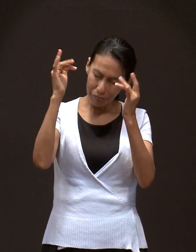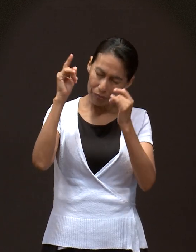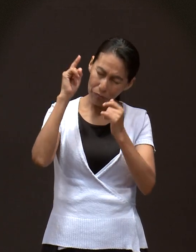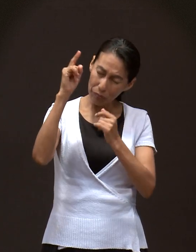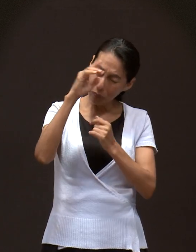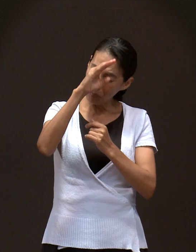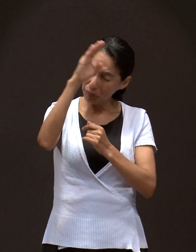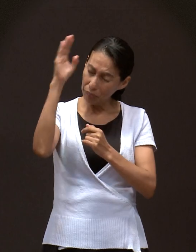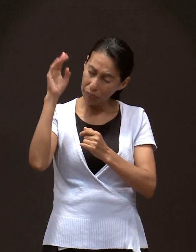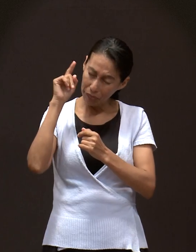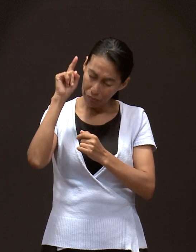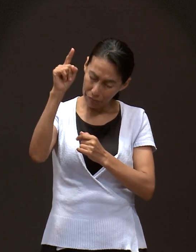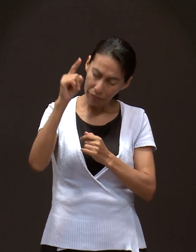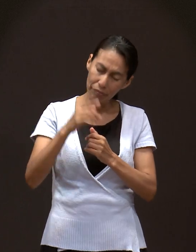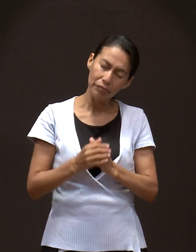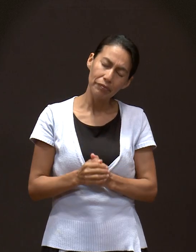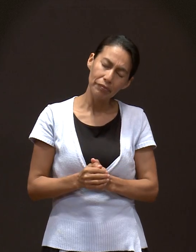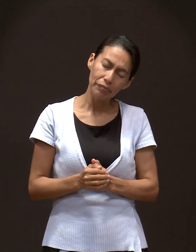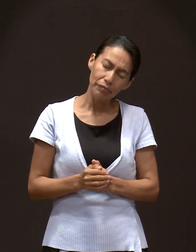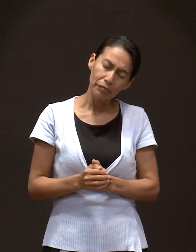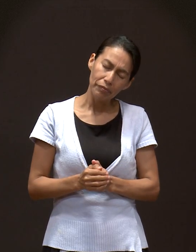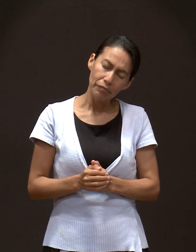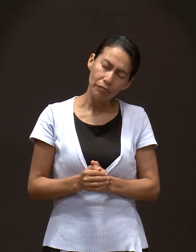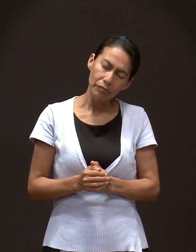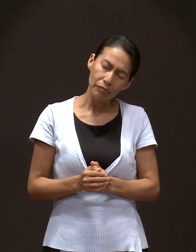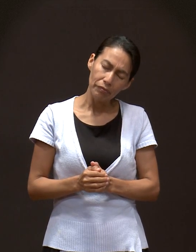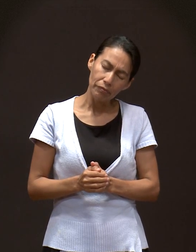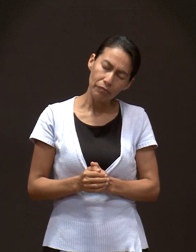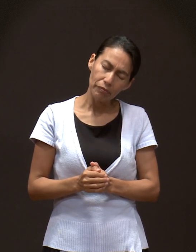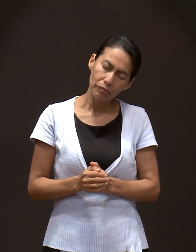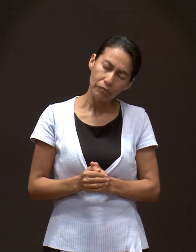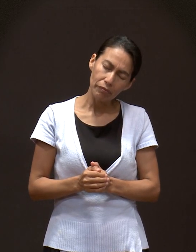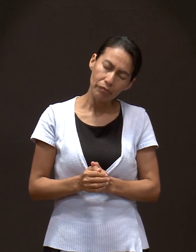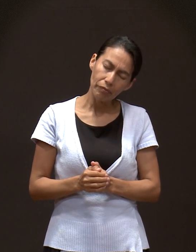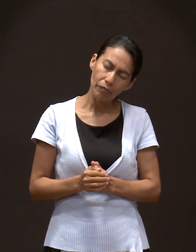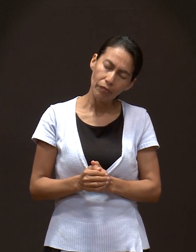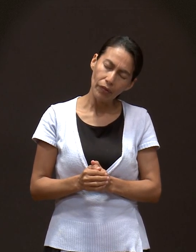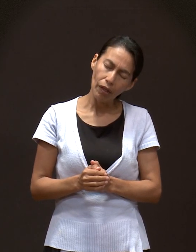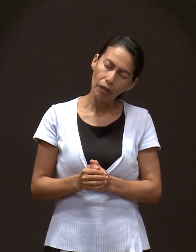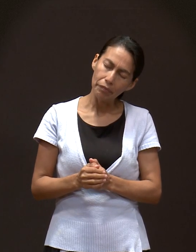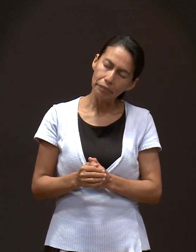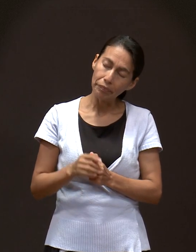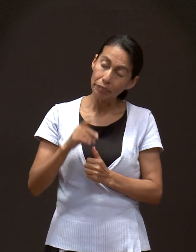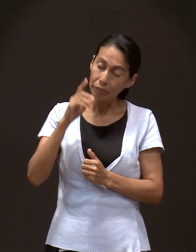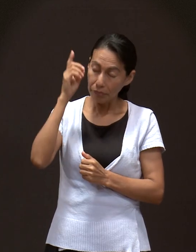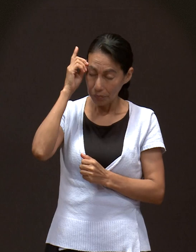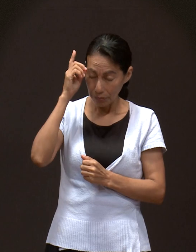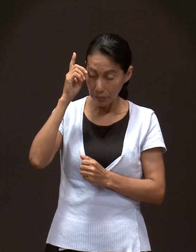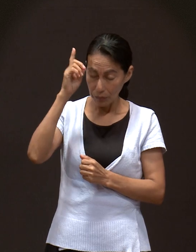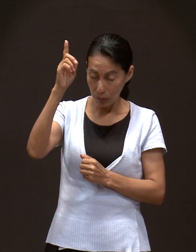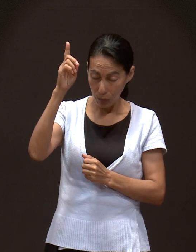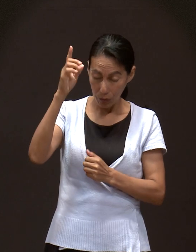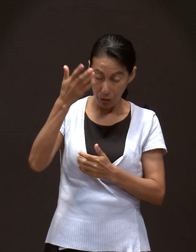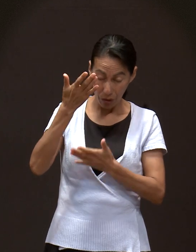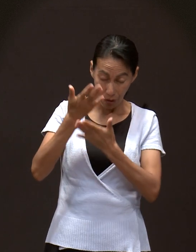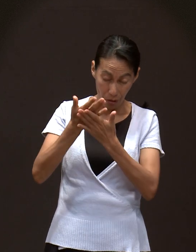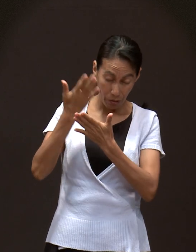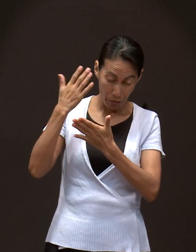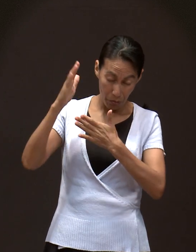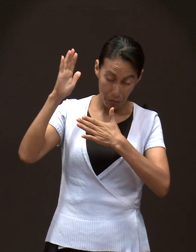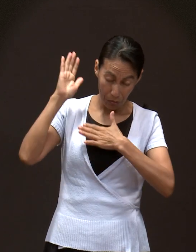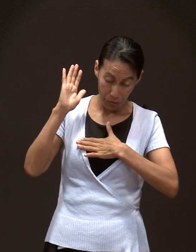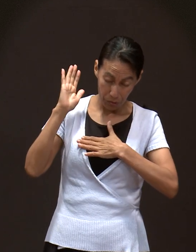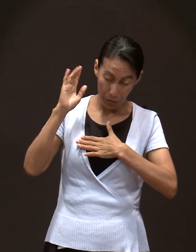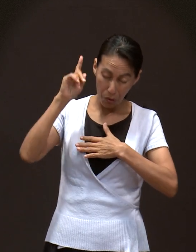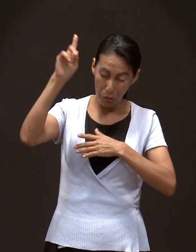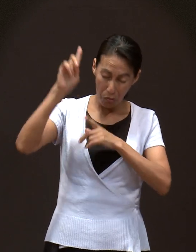santo, santo es tu nombre. Amén. Mi Dios, tú has prometido que estarás con nosotros